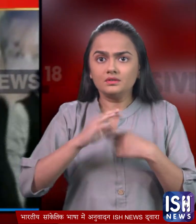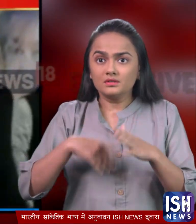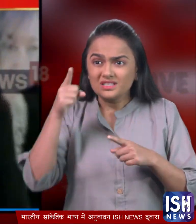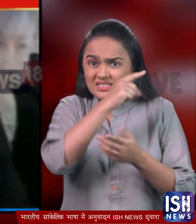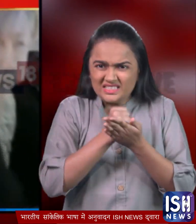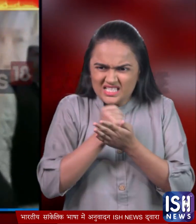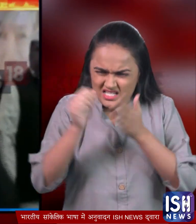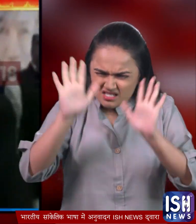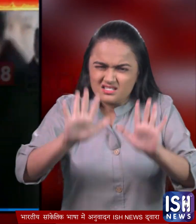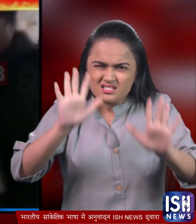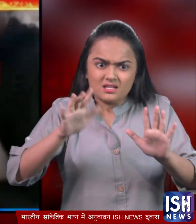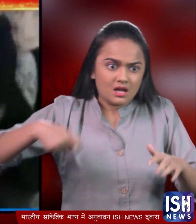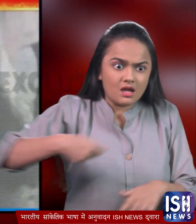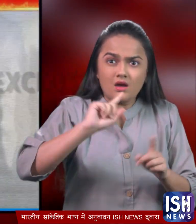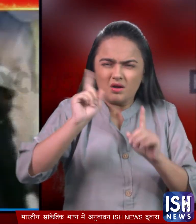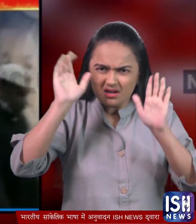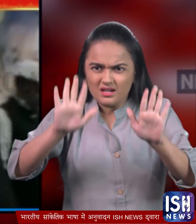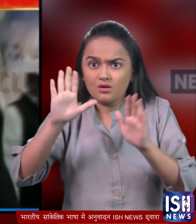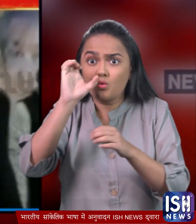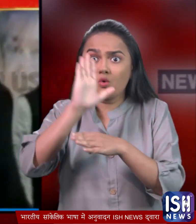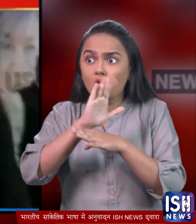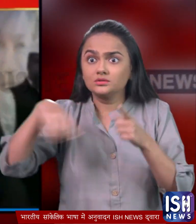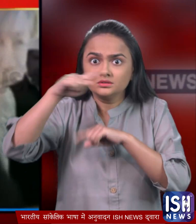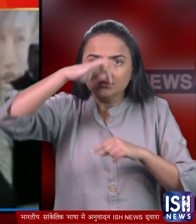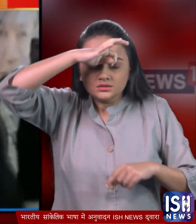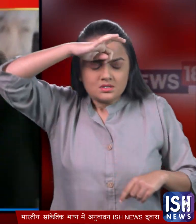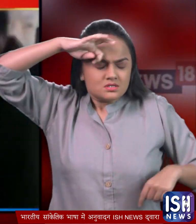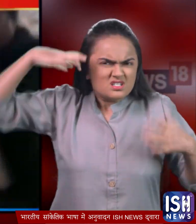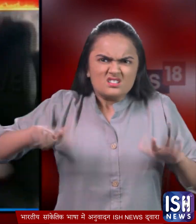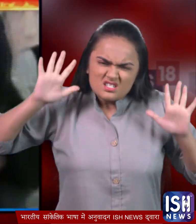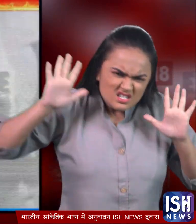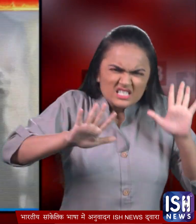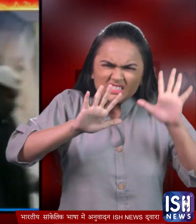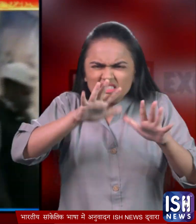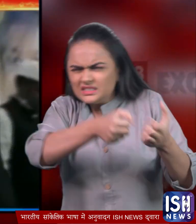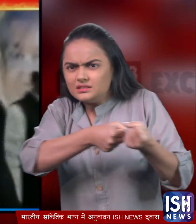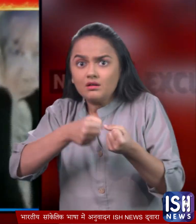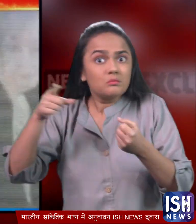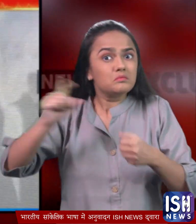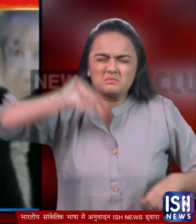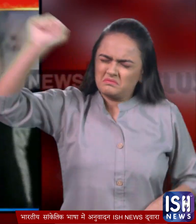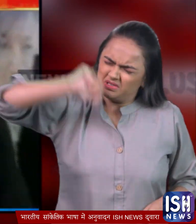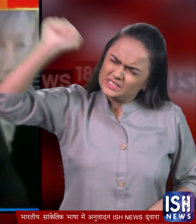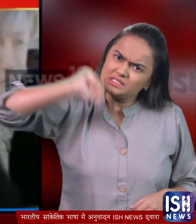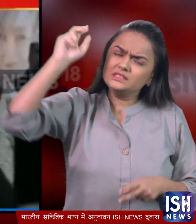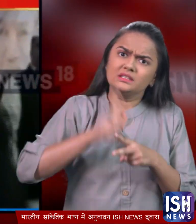उसे काबू में करने में मंच पर मौजूद कांग्रेस के कार्यकर्ताओं के पसीने छूट गए। इस दौरान वो लगातार नारेबाजी करता रहा।